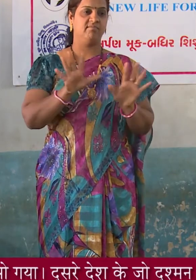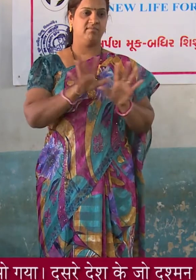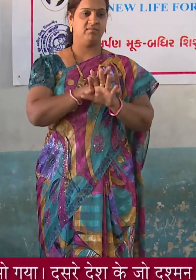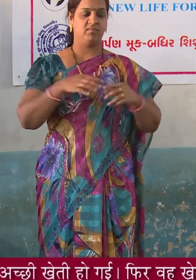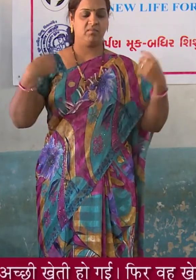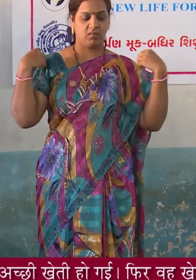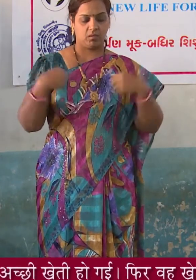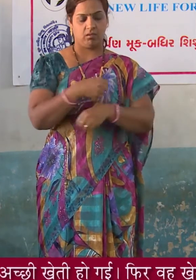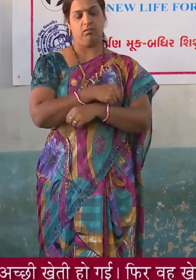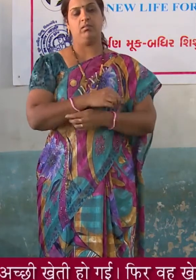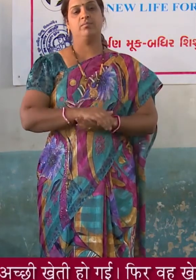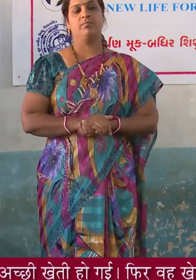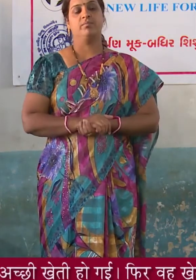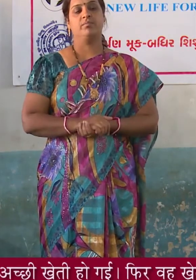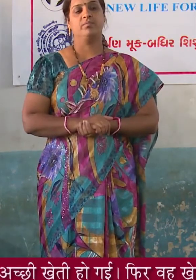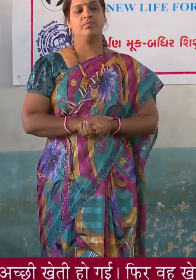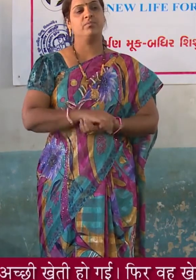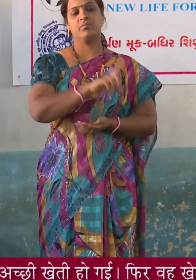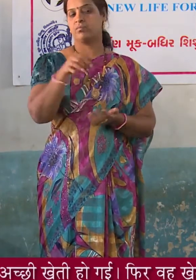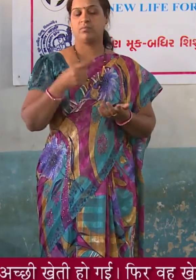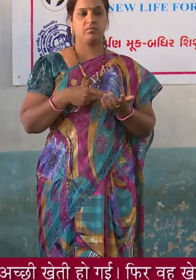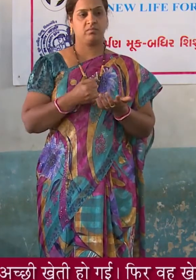पश्चाताप कर रहा है। एक किसान था,